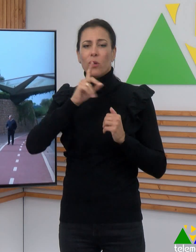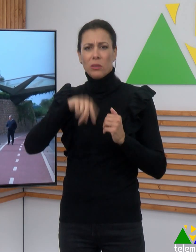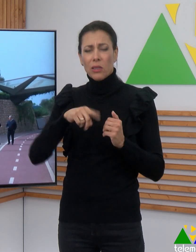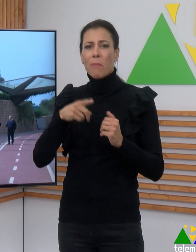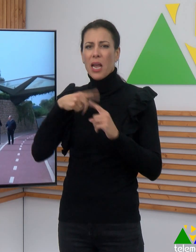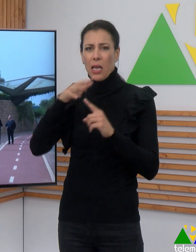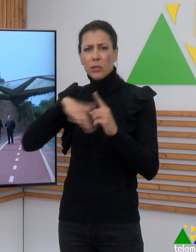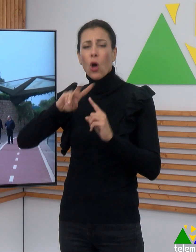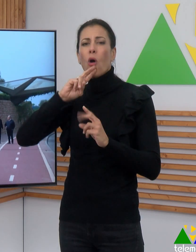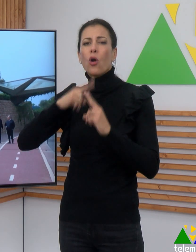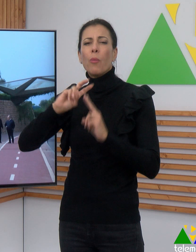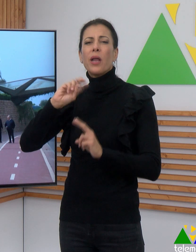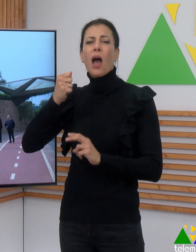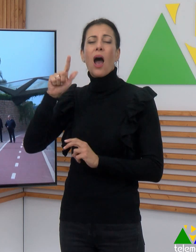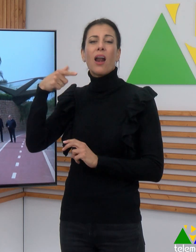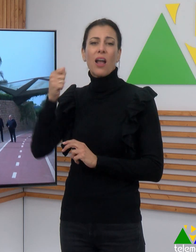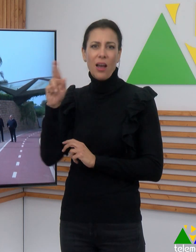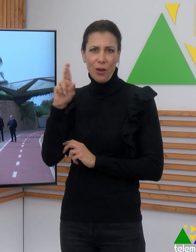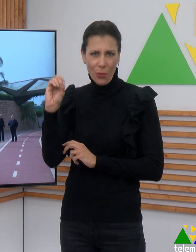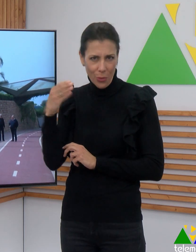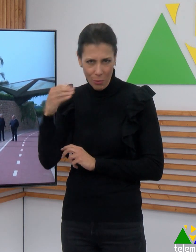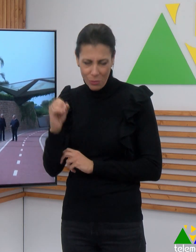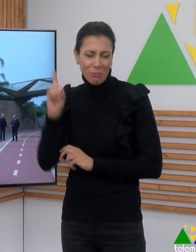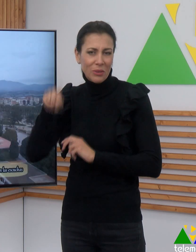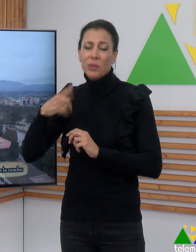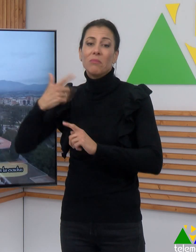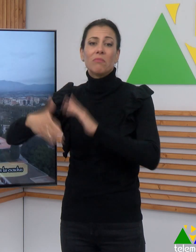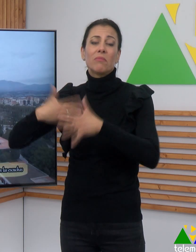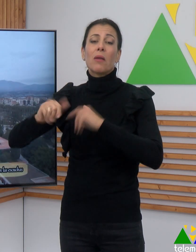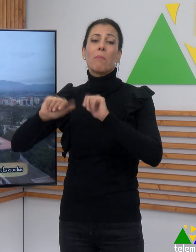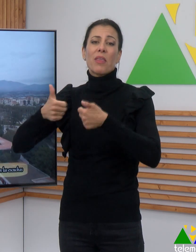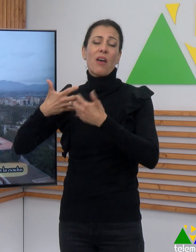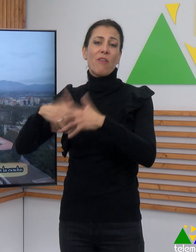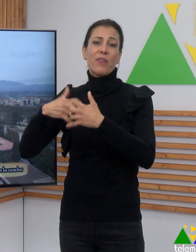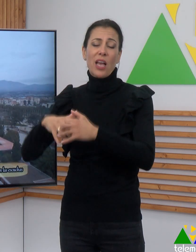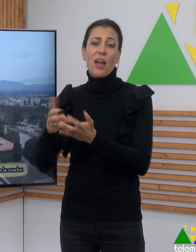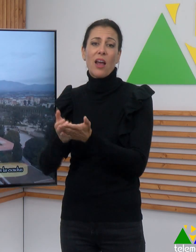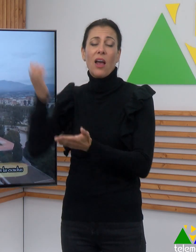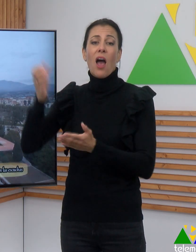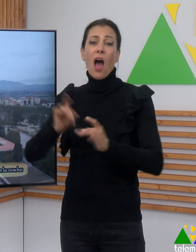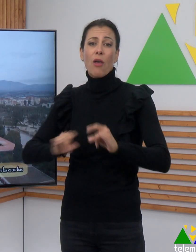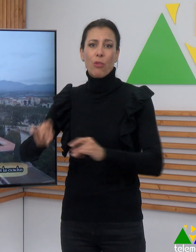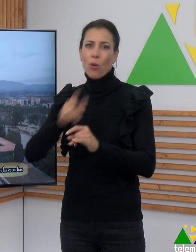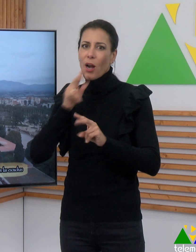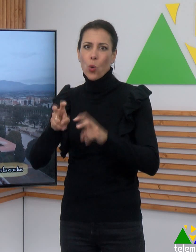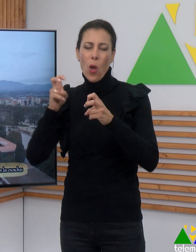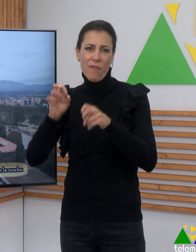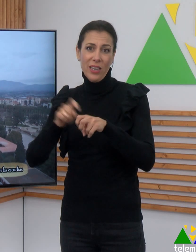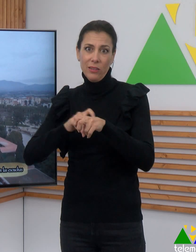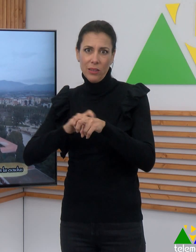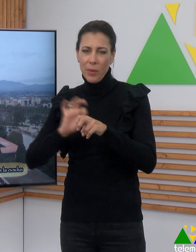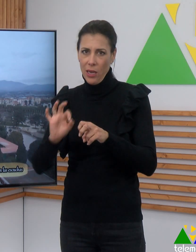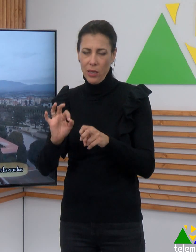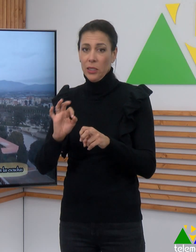en algarrobo, que se llamaba la algarrobeña, y empiezan a producir azúcar con estas nuevas variedades de cañas, y